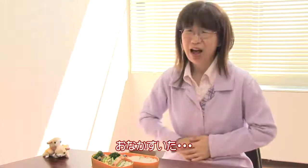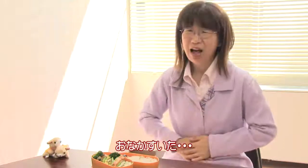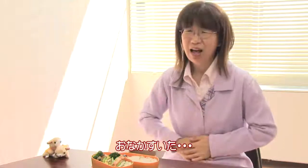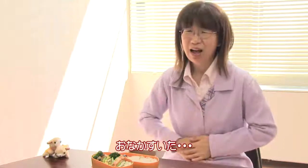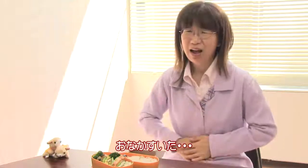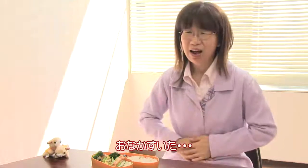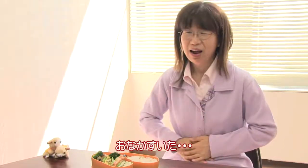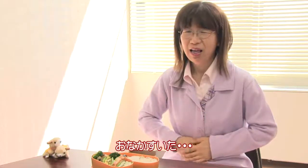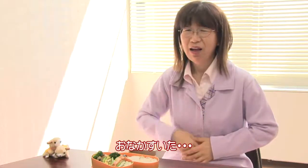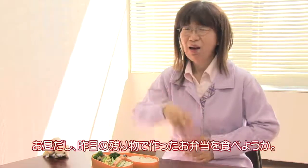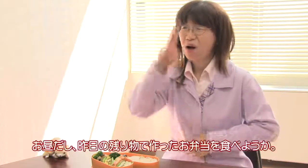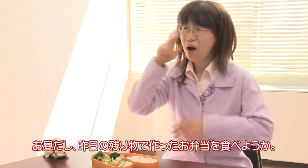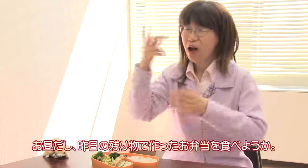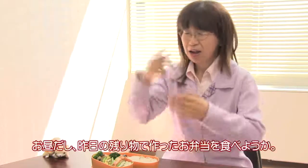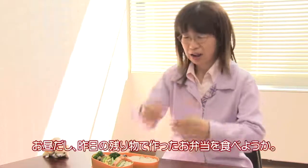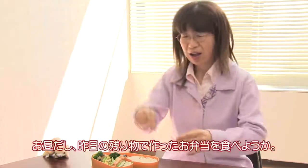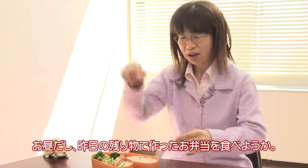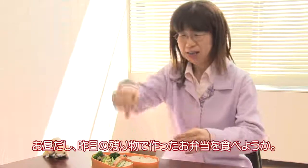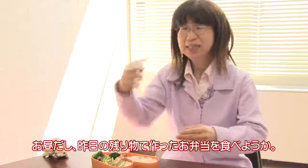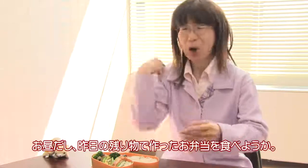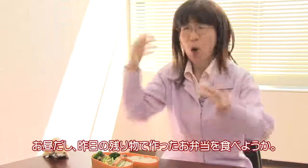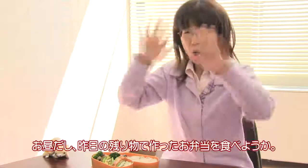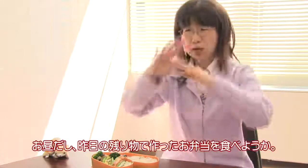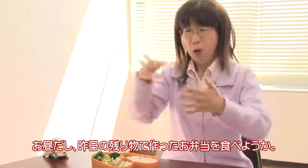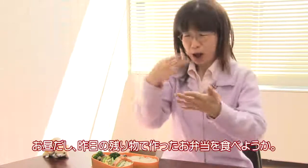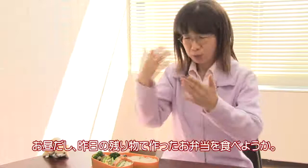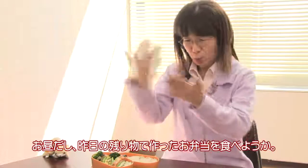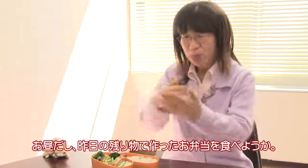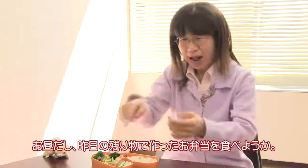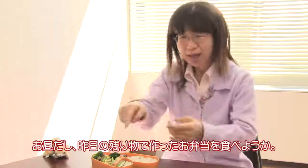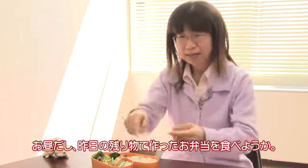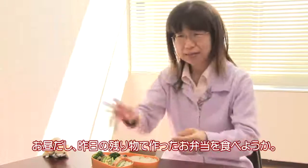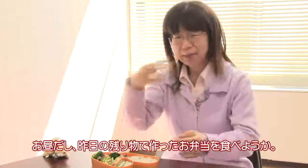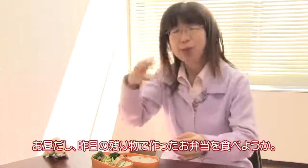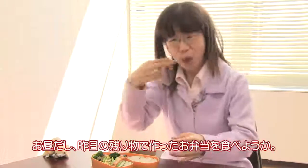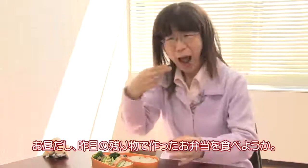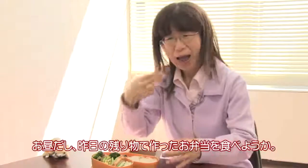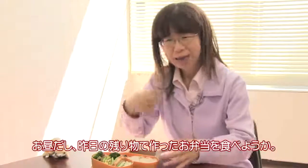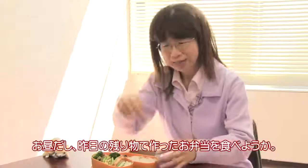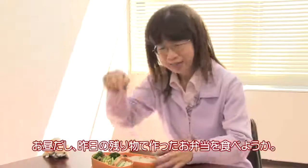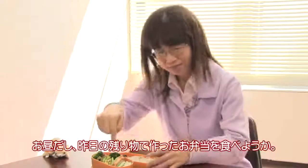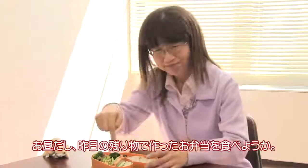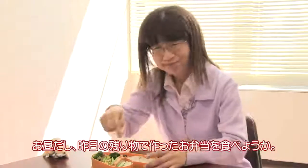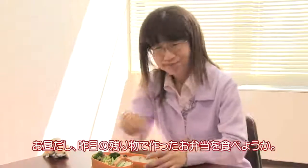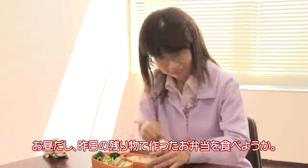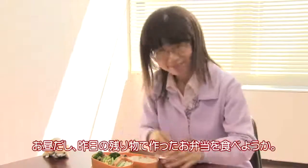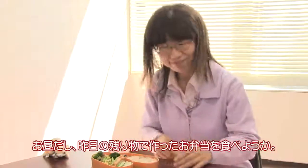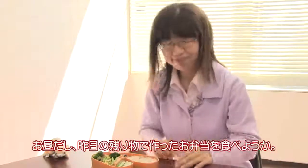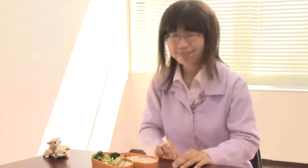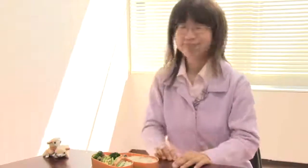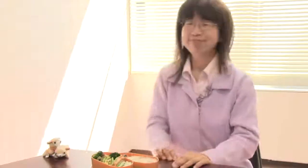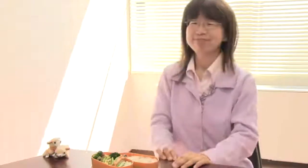お腹すいたお昼だし昨日の残り物ご飯を食べよう